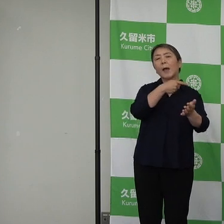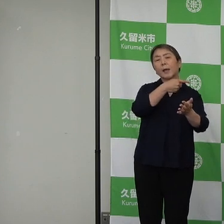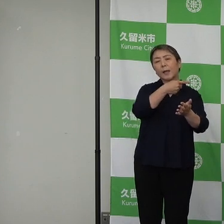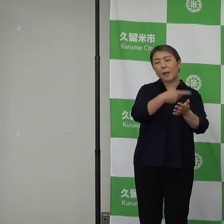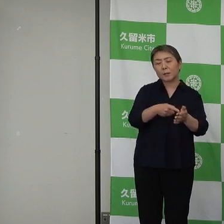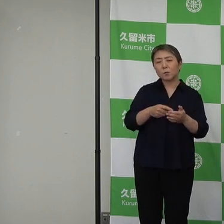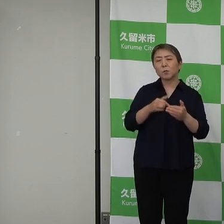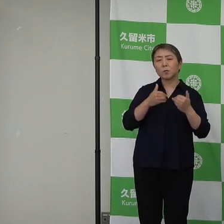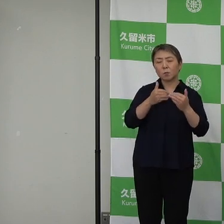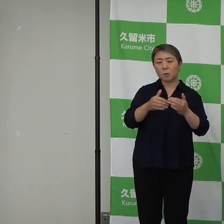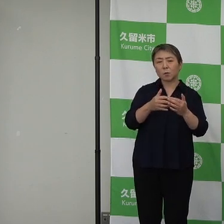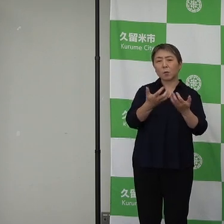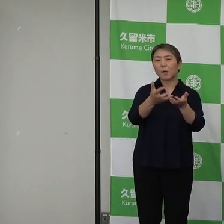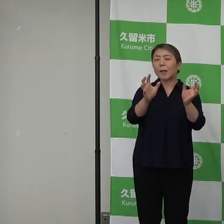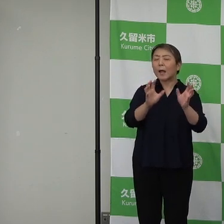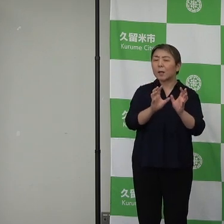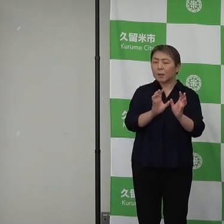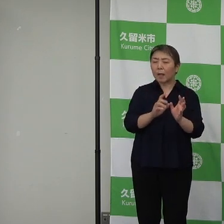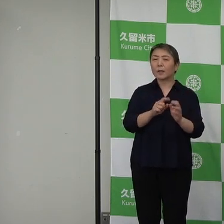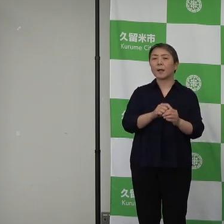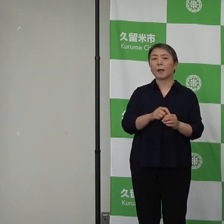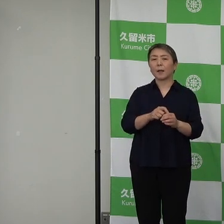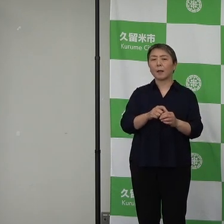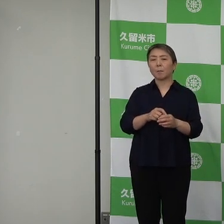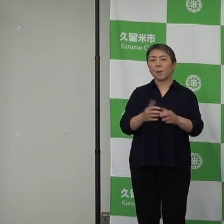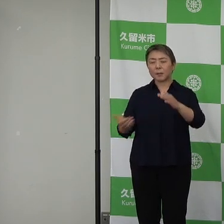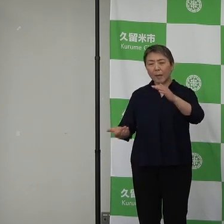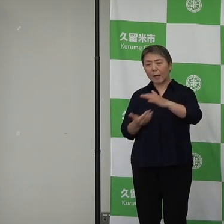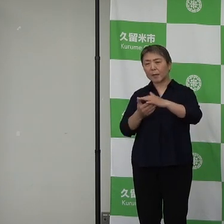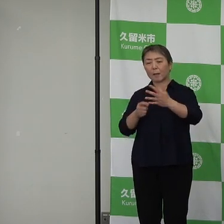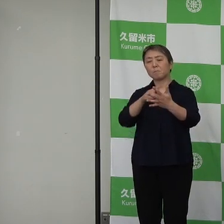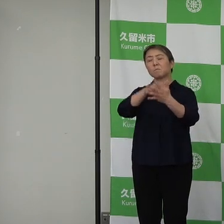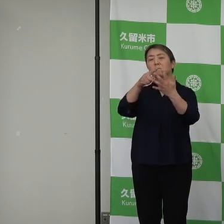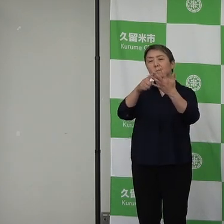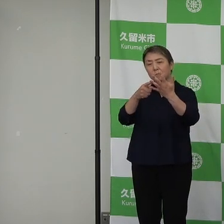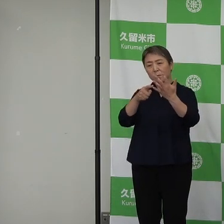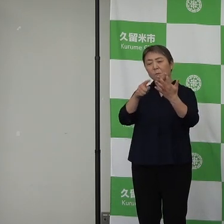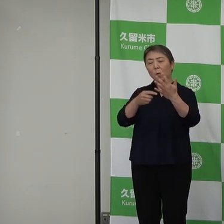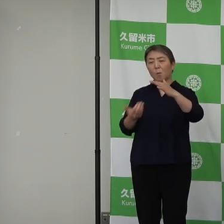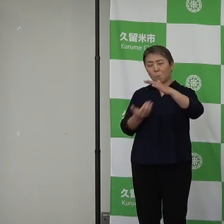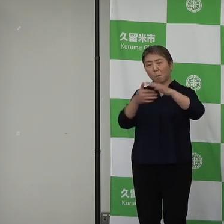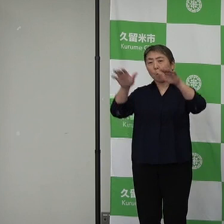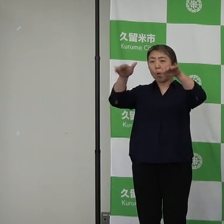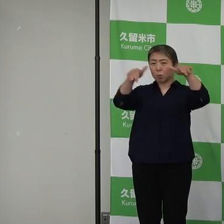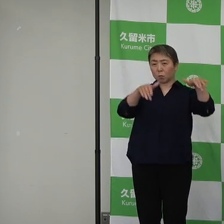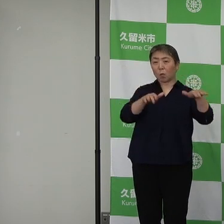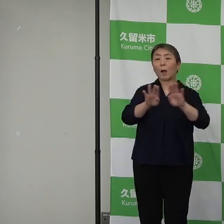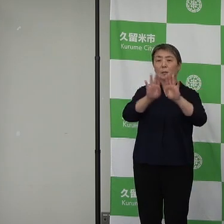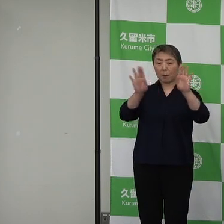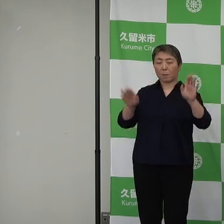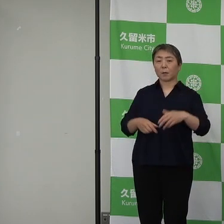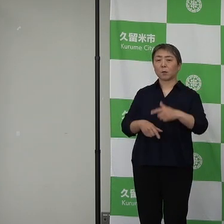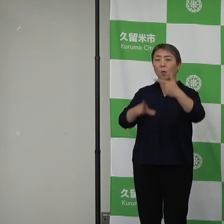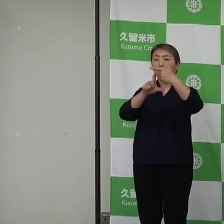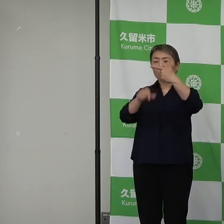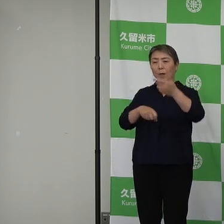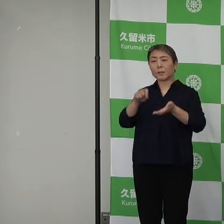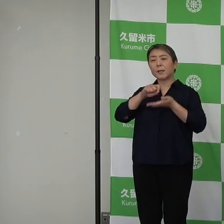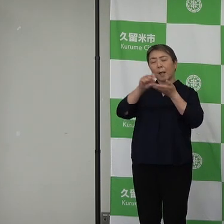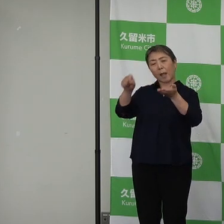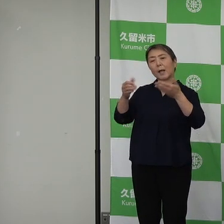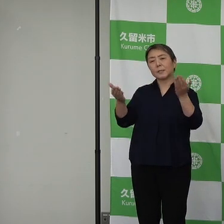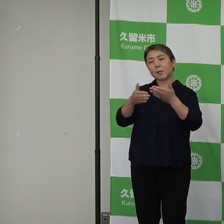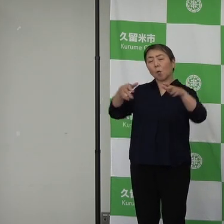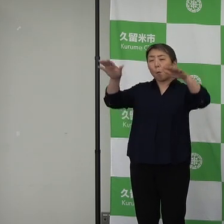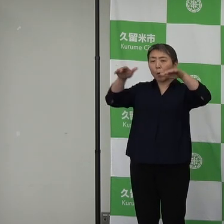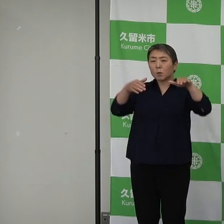に取り組む市民活動で、最大で5事業を募集したいと思っています。6月に提案事業を募